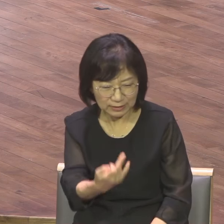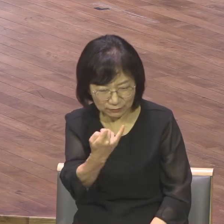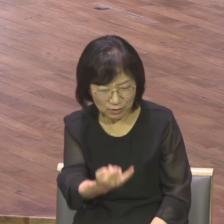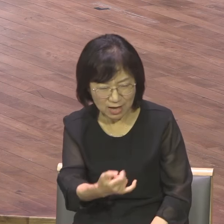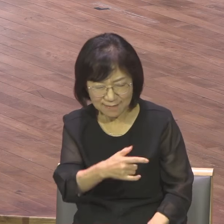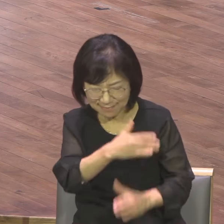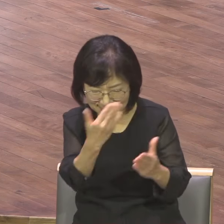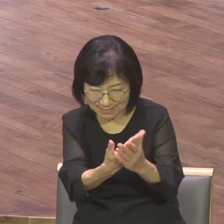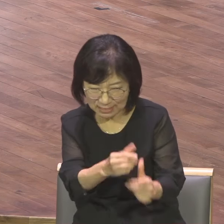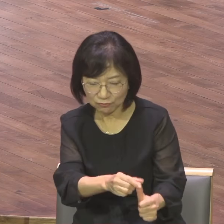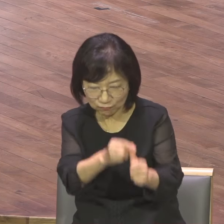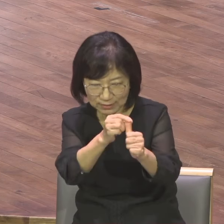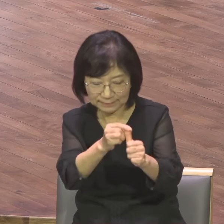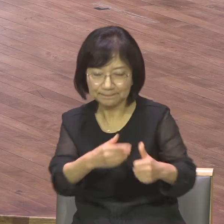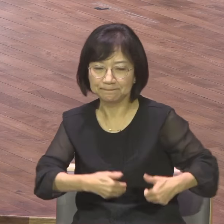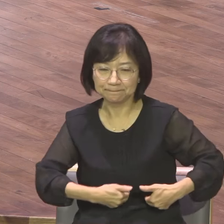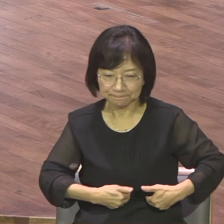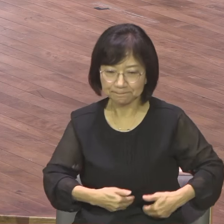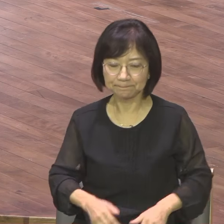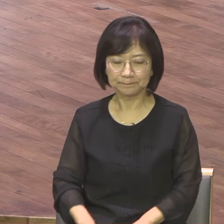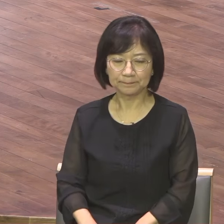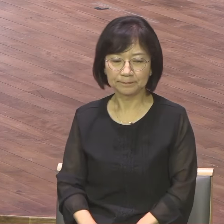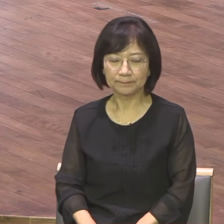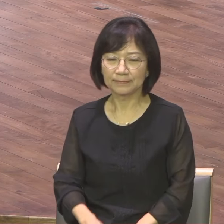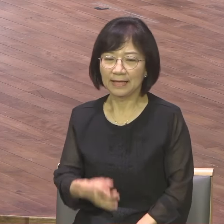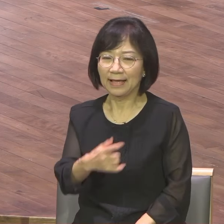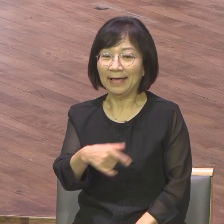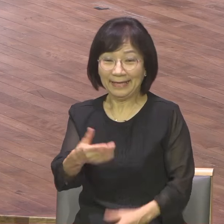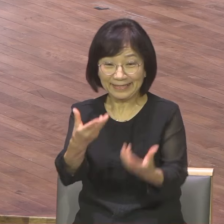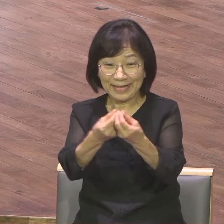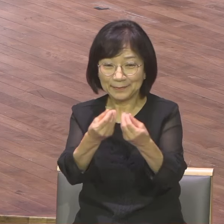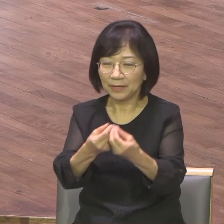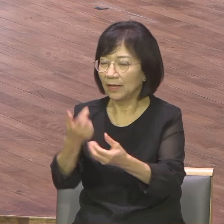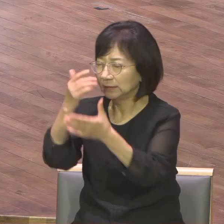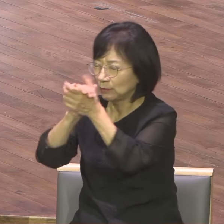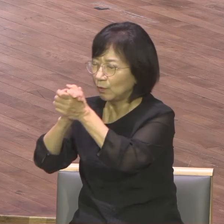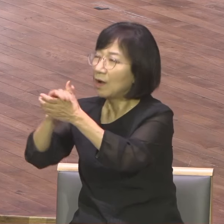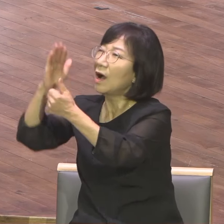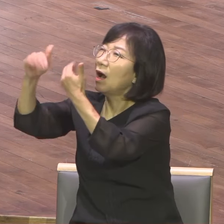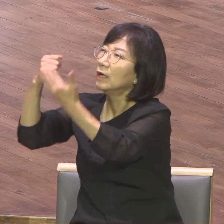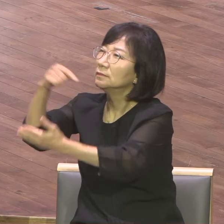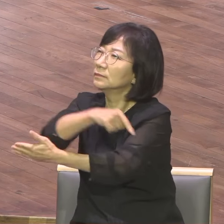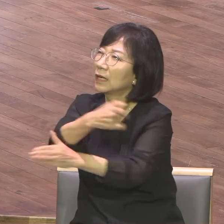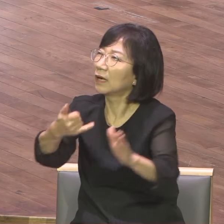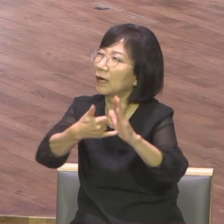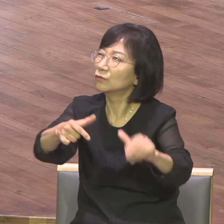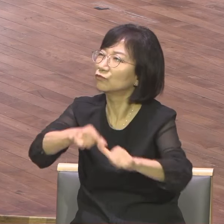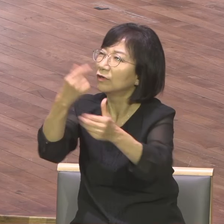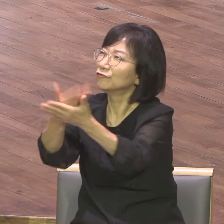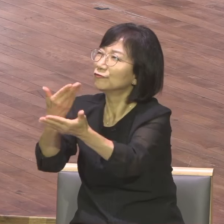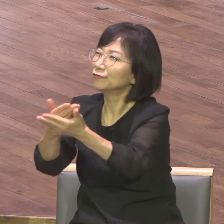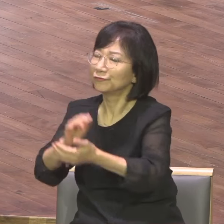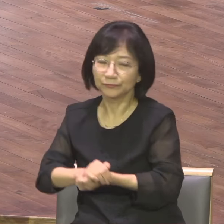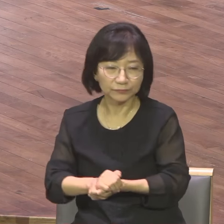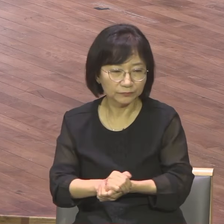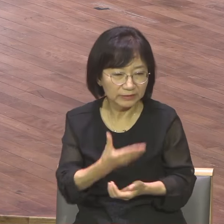기도한다고 돼요. 기도만 하고 안 해. 헌신 나는 손에 안 봐. 그거 가짜예요, 가짜.